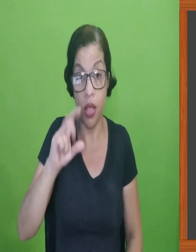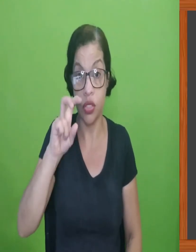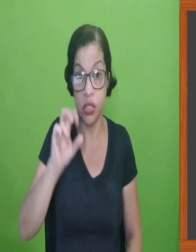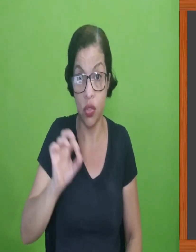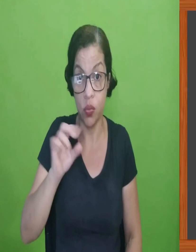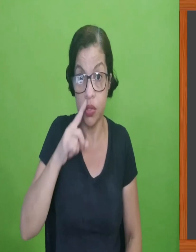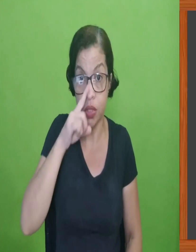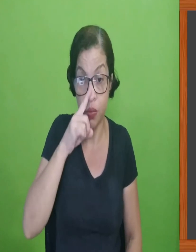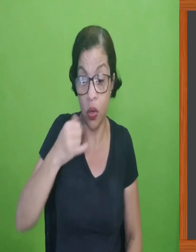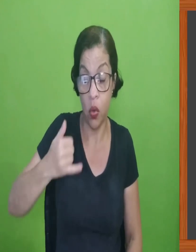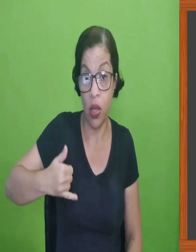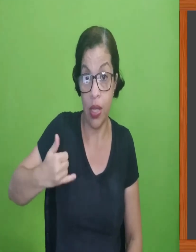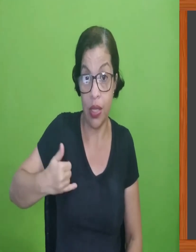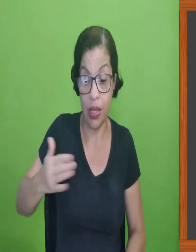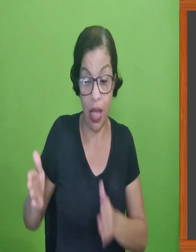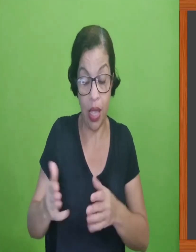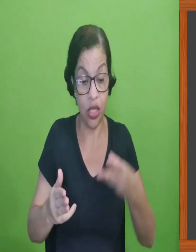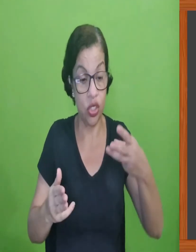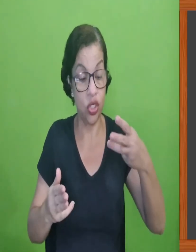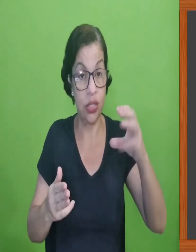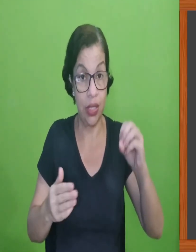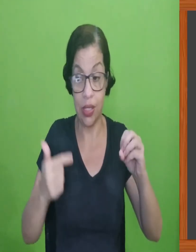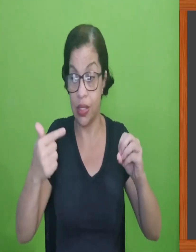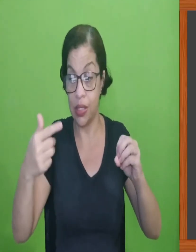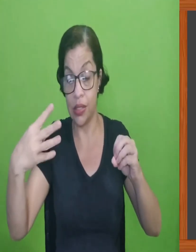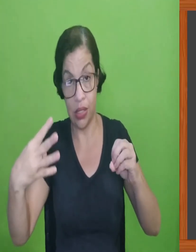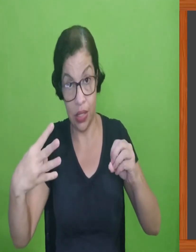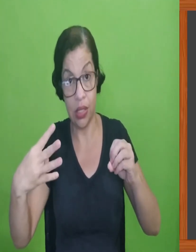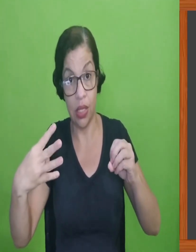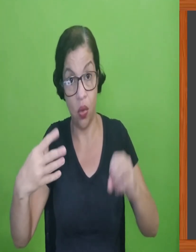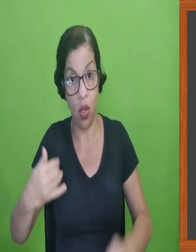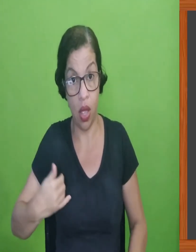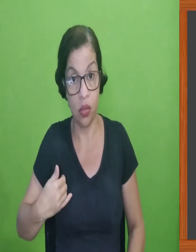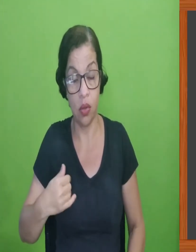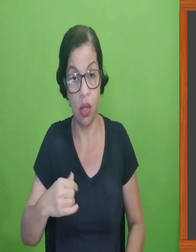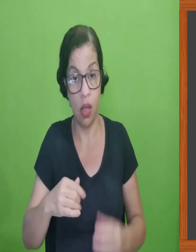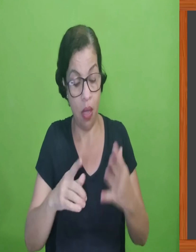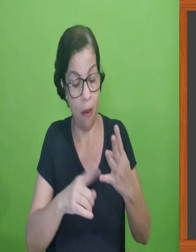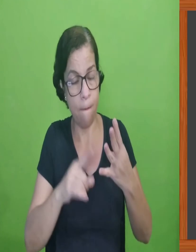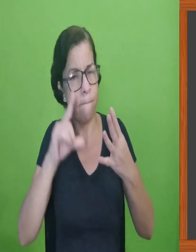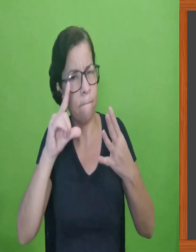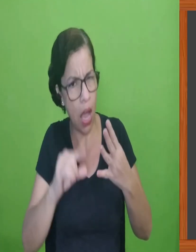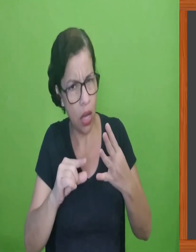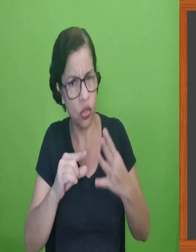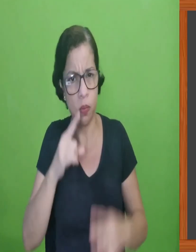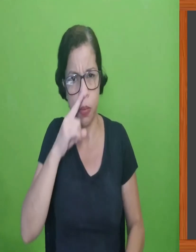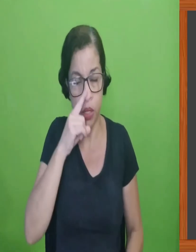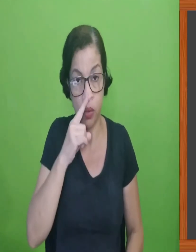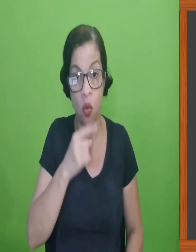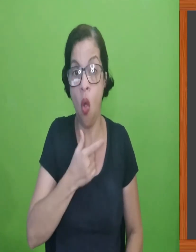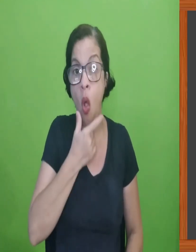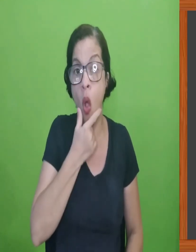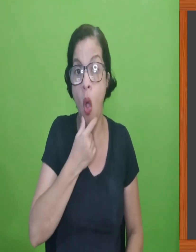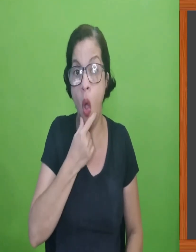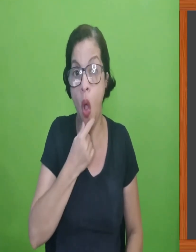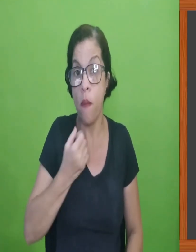5% e idade entre 30 e 74 anos apresentam risco baixo. Homens com